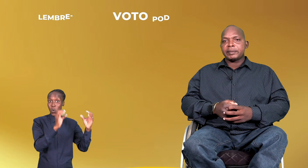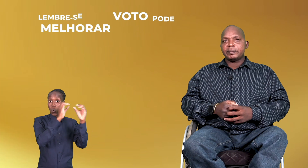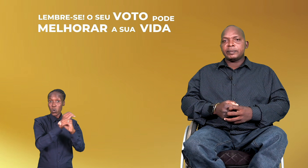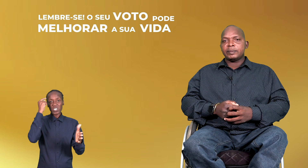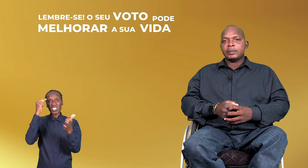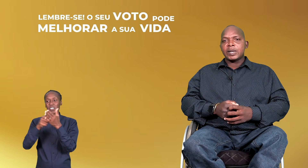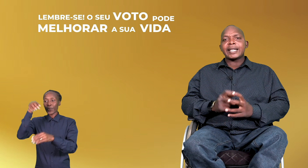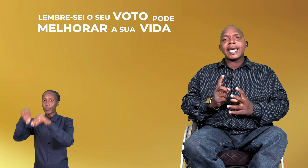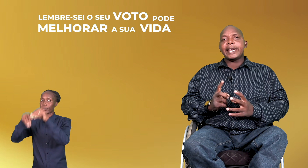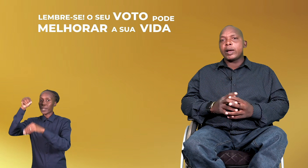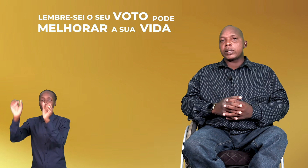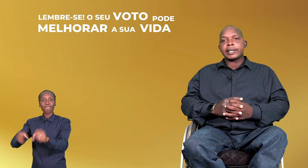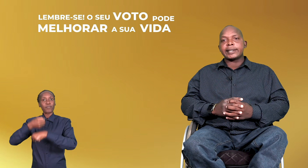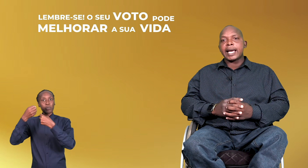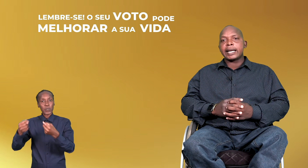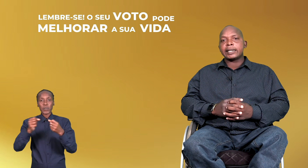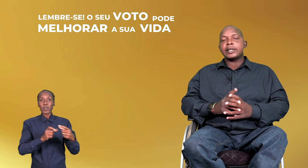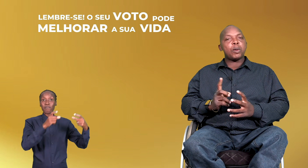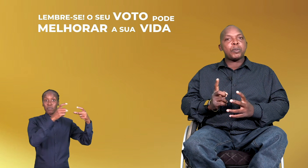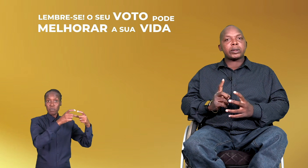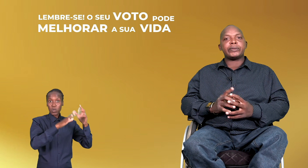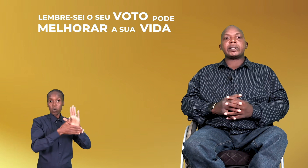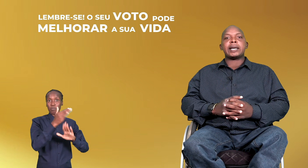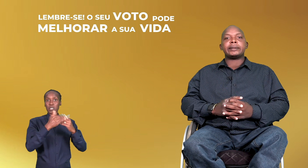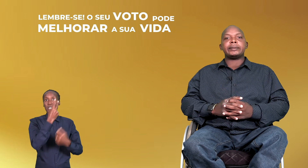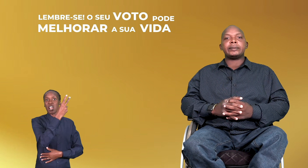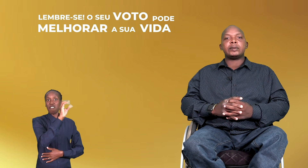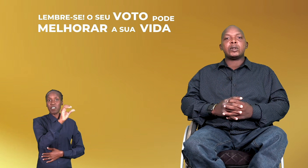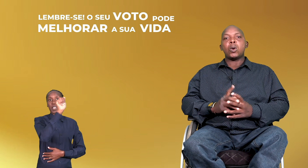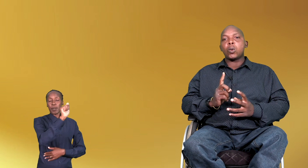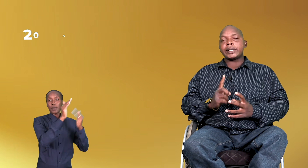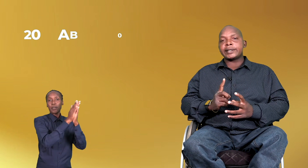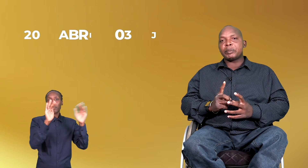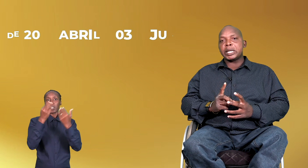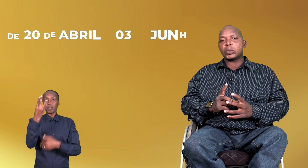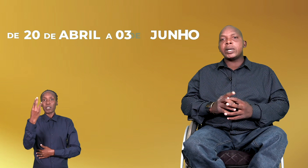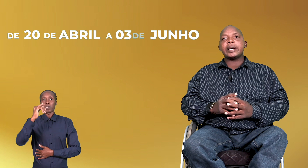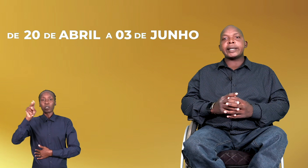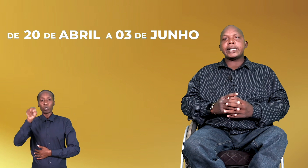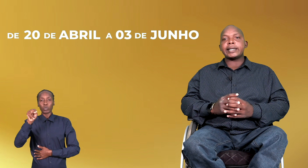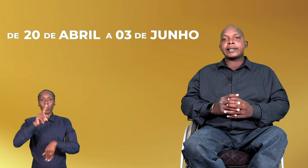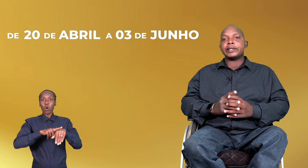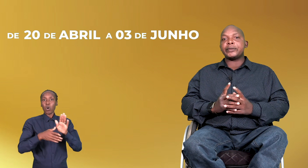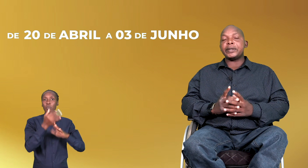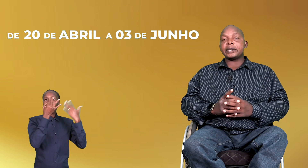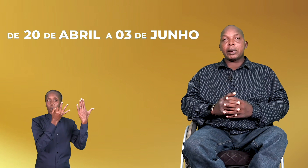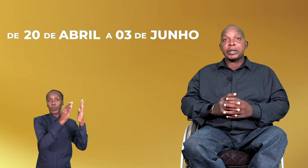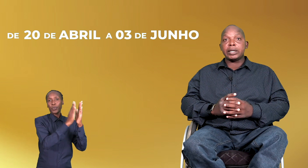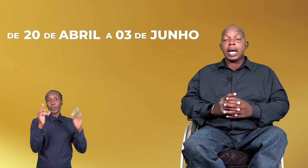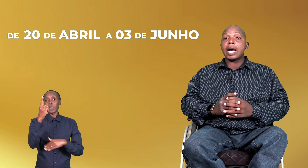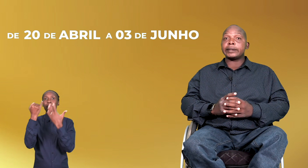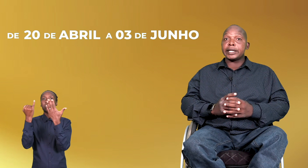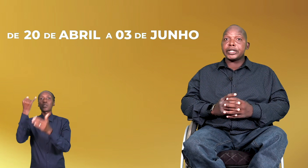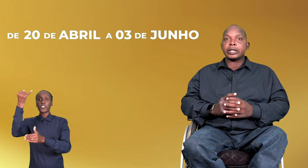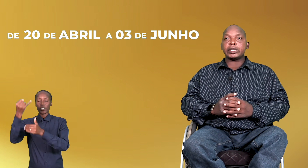Lembre-se, quem não recensear não pode votar. O recenseamento realiza-se de 20 de